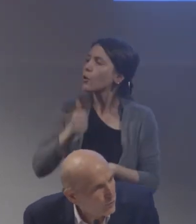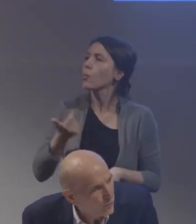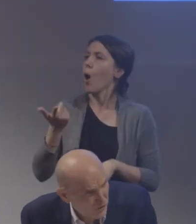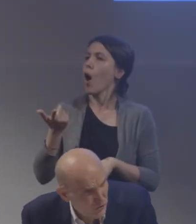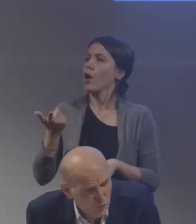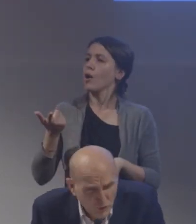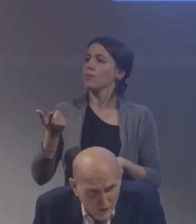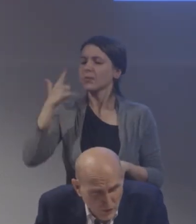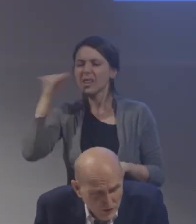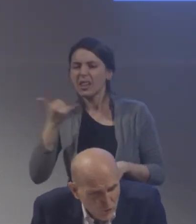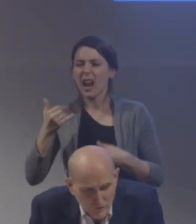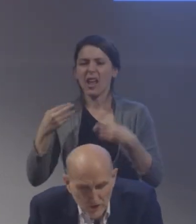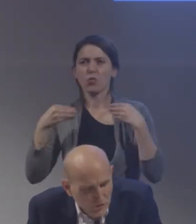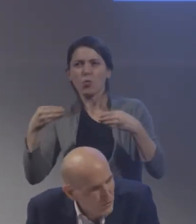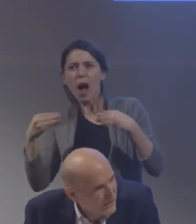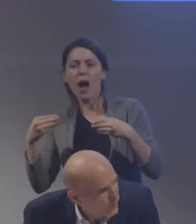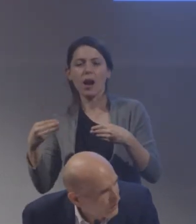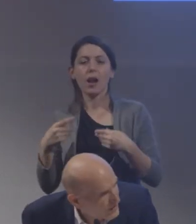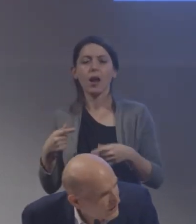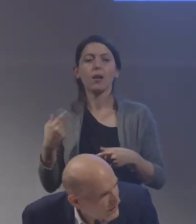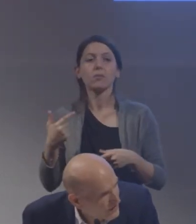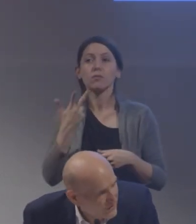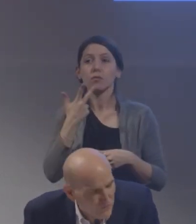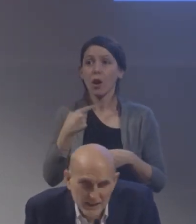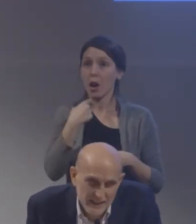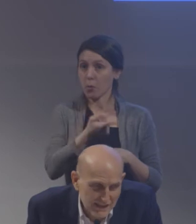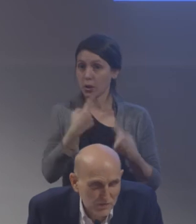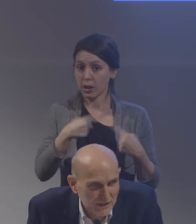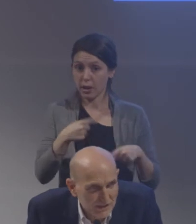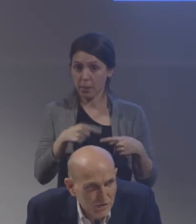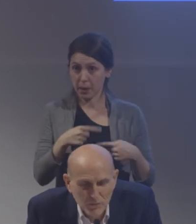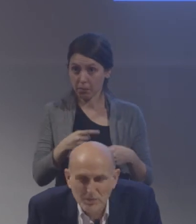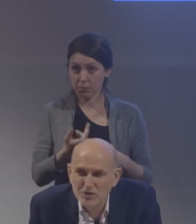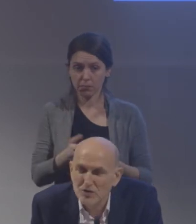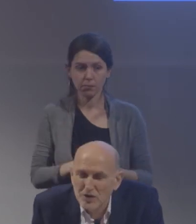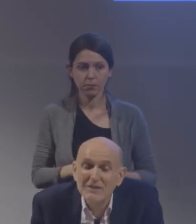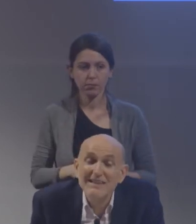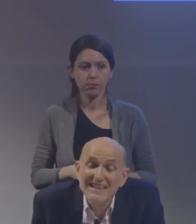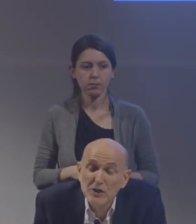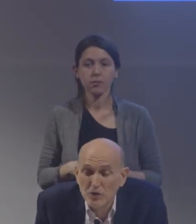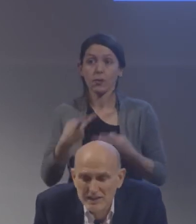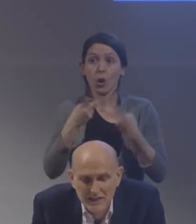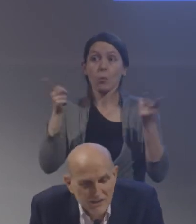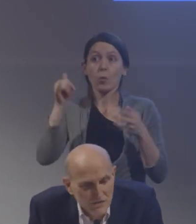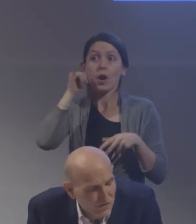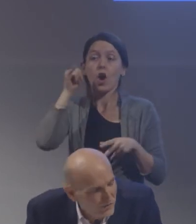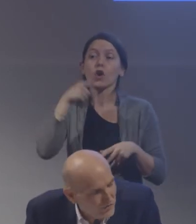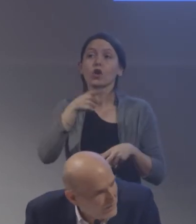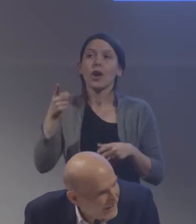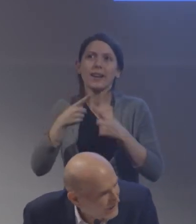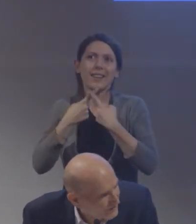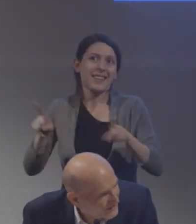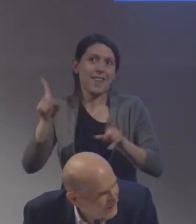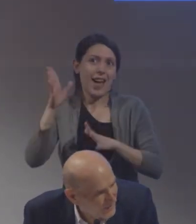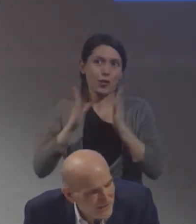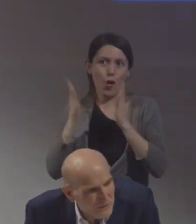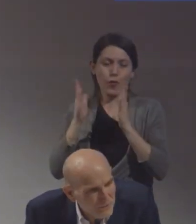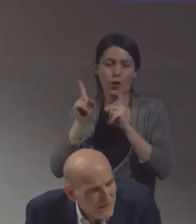hanno i loro collaboratori. Vogliamo ricordare qualcosa di questo? Se vuoi Alessandro, perché insomma, il pubblico di Torino dicono che sia diverso da quello di